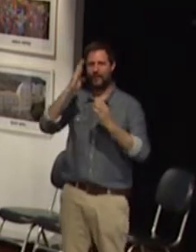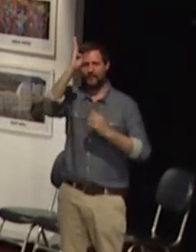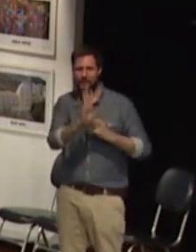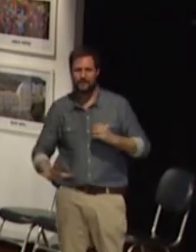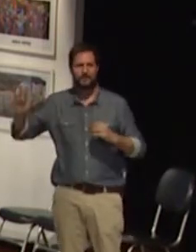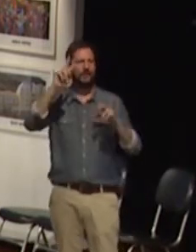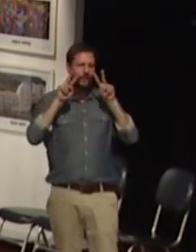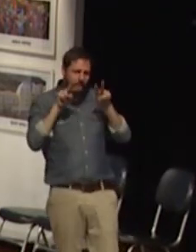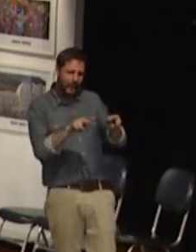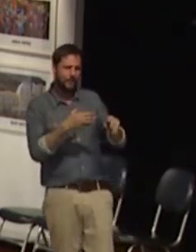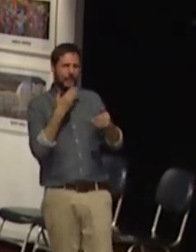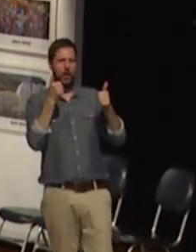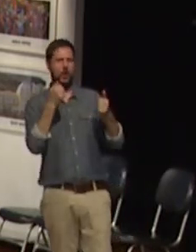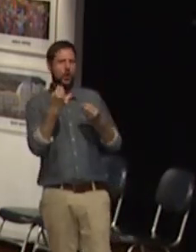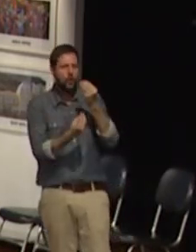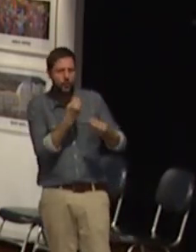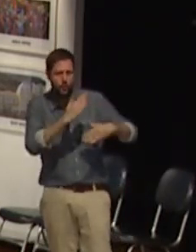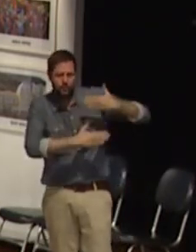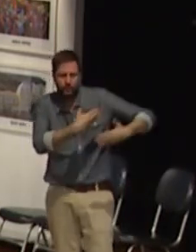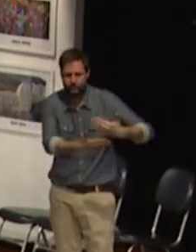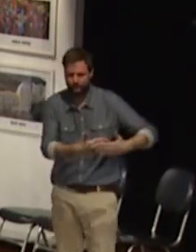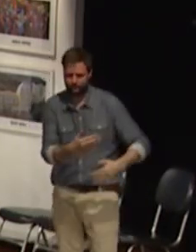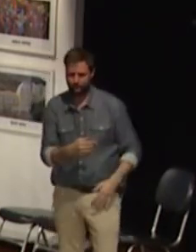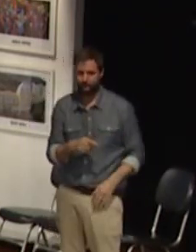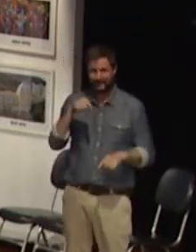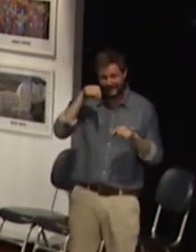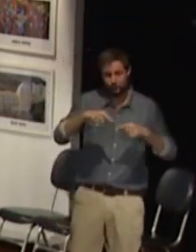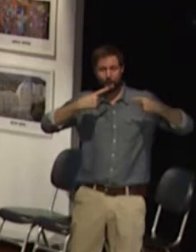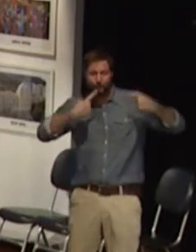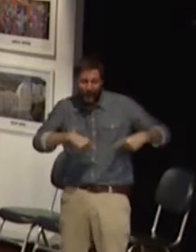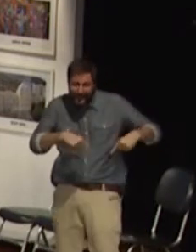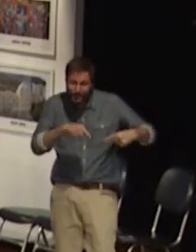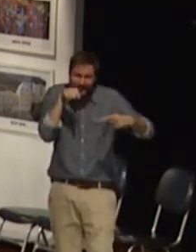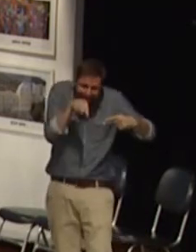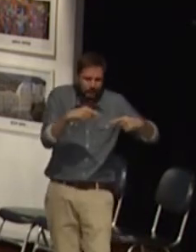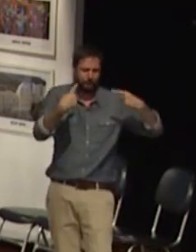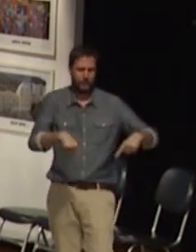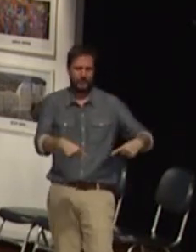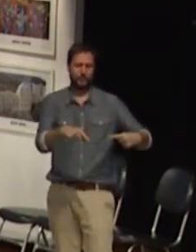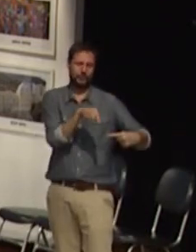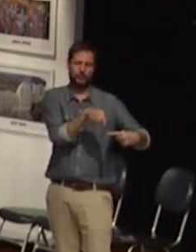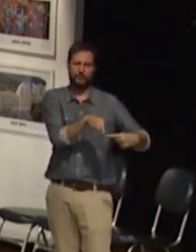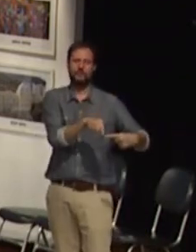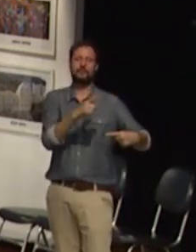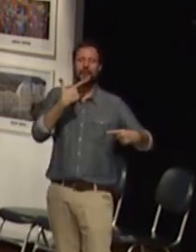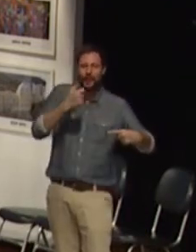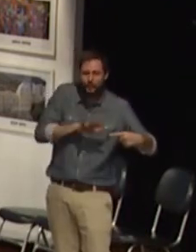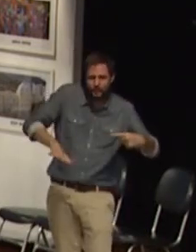a comunidade no Brasil ela pode ser melhor para o surdo, ela pode se desenvolver melhor para o surdo, a política pode se desenvolver melhor para o surdo,